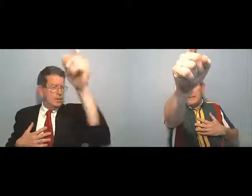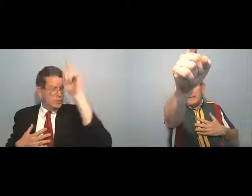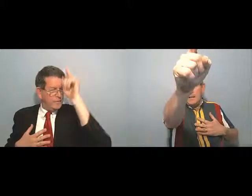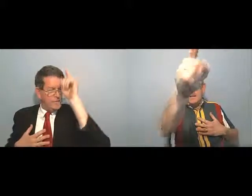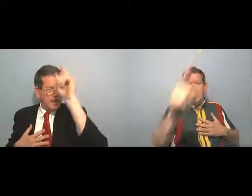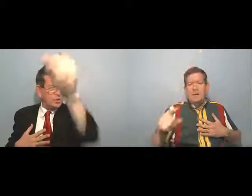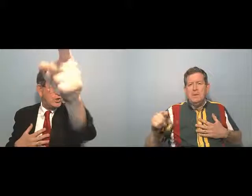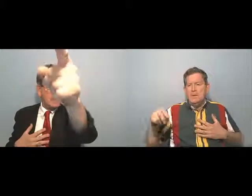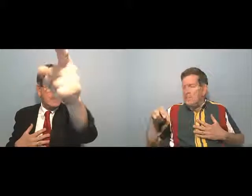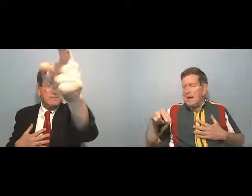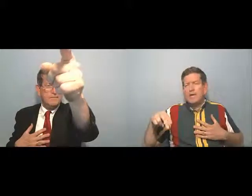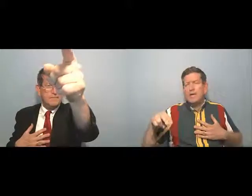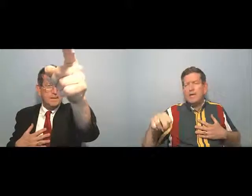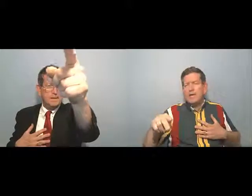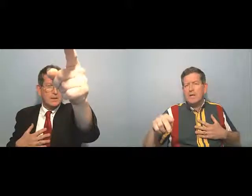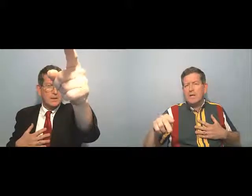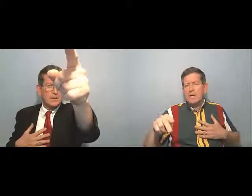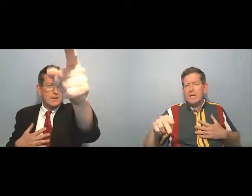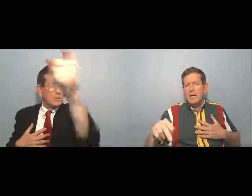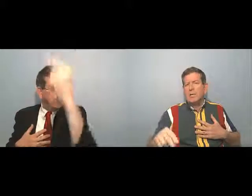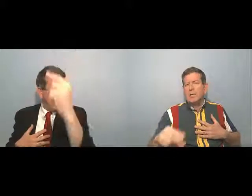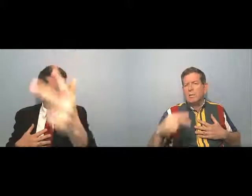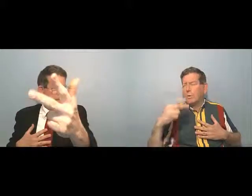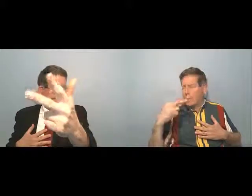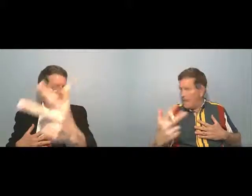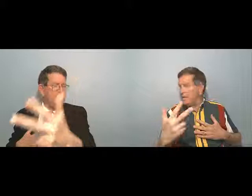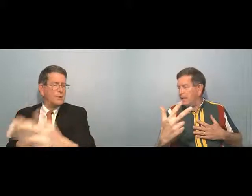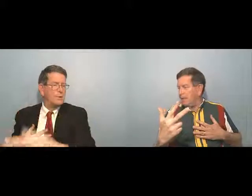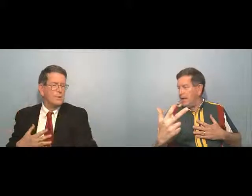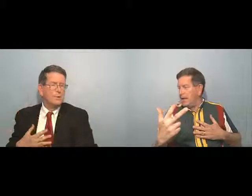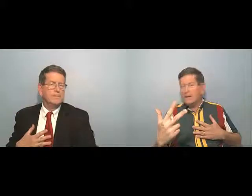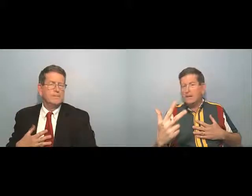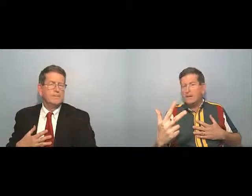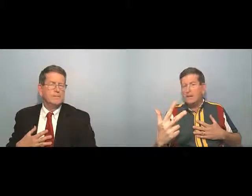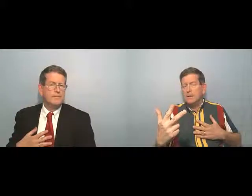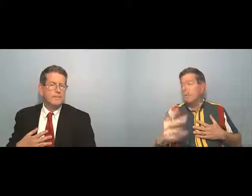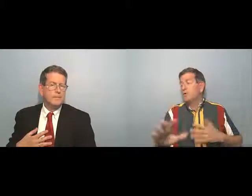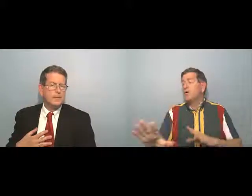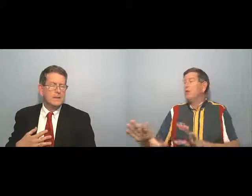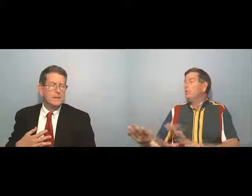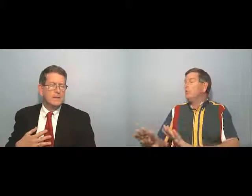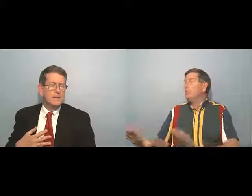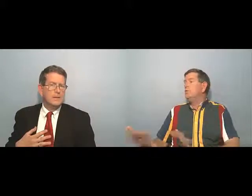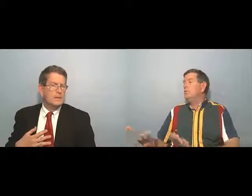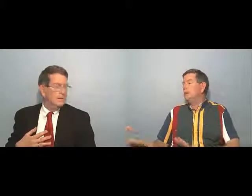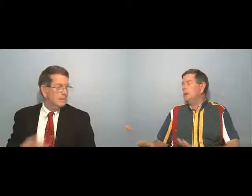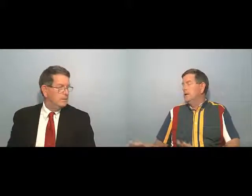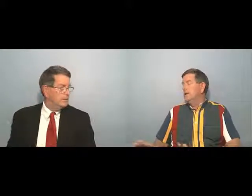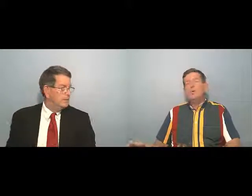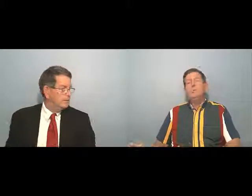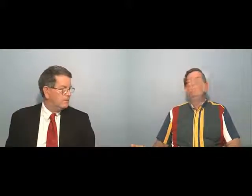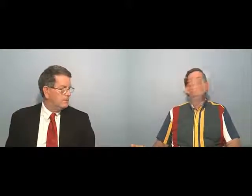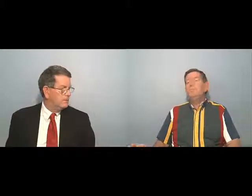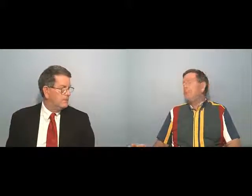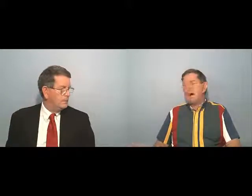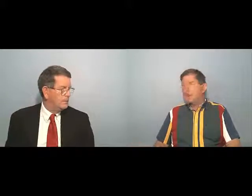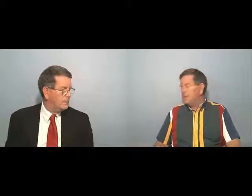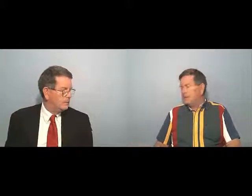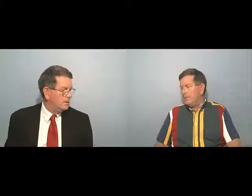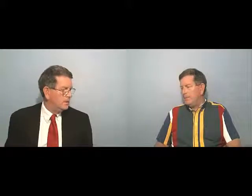vais marcher 3 km 3 par kilomètres. jour. Non, chaque jour non, hein. Je ne peux pas,